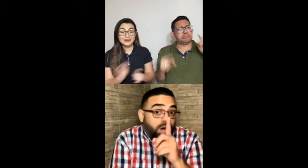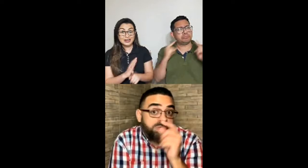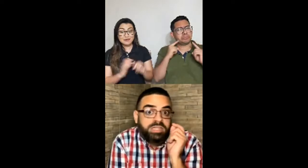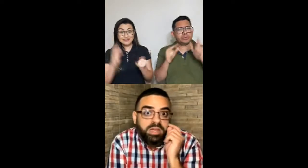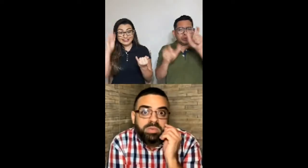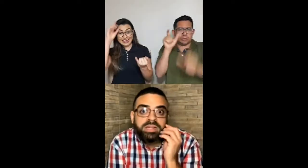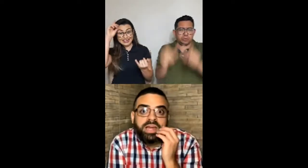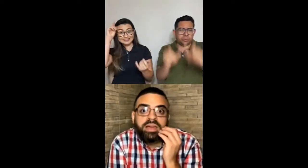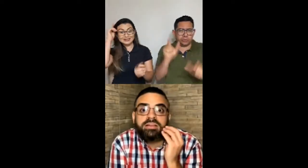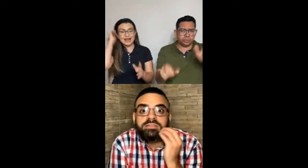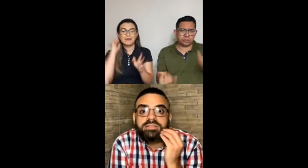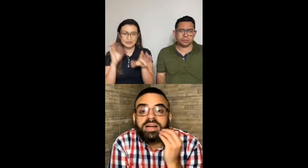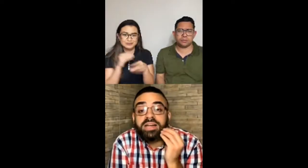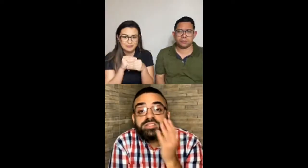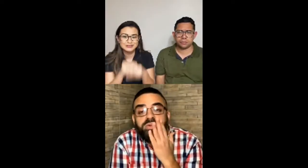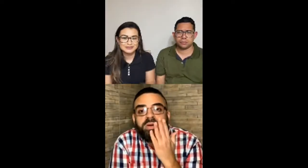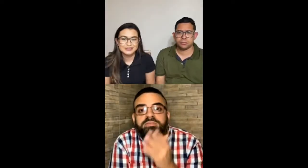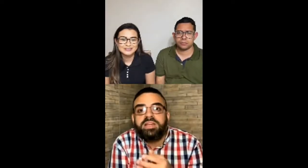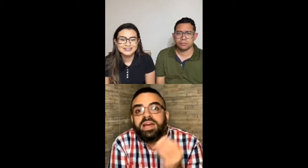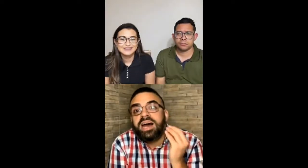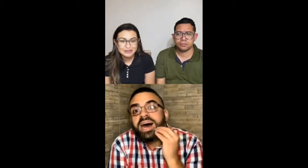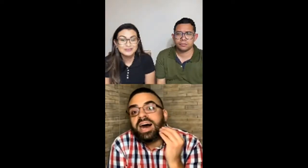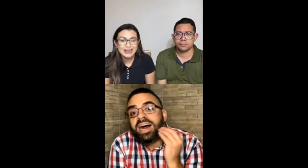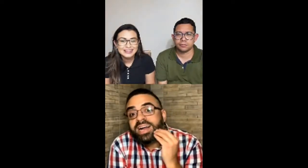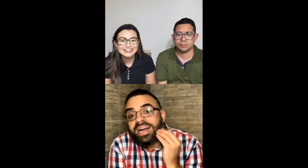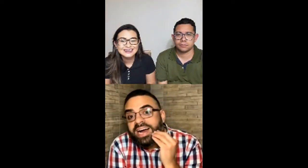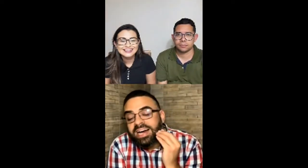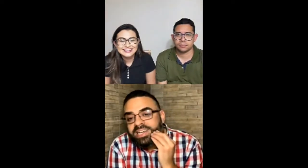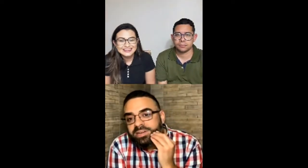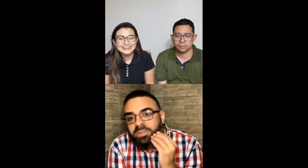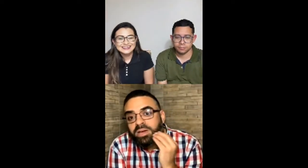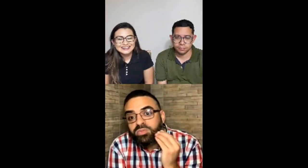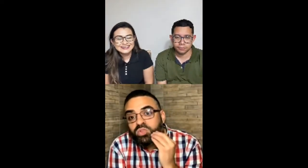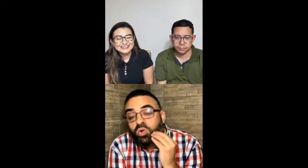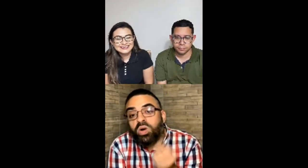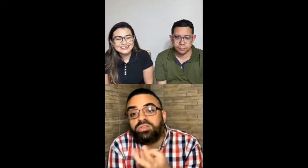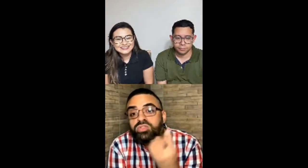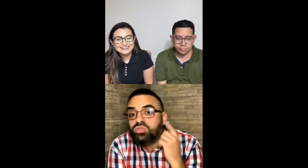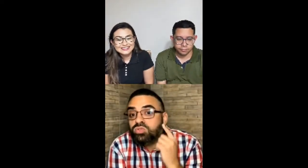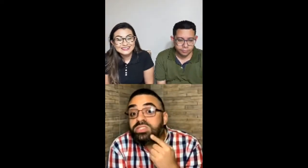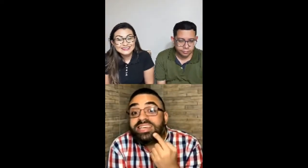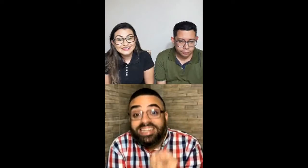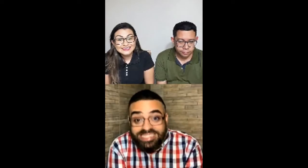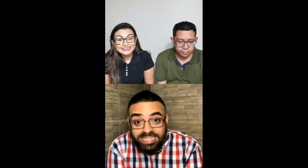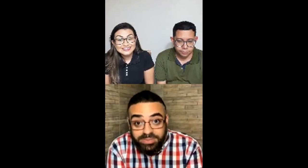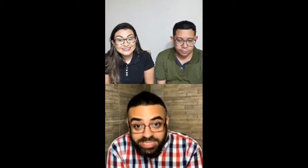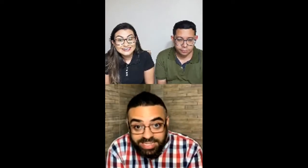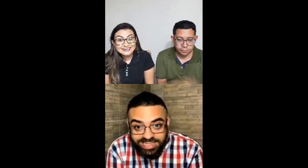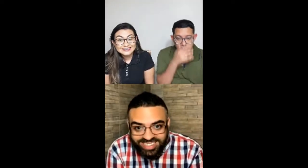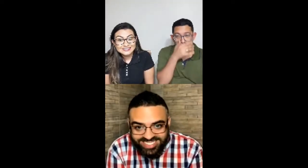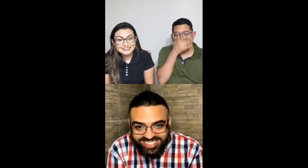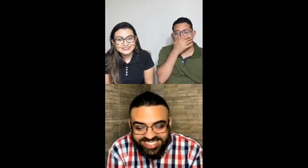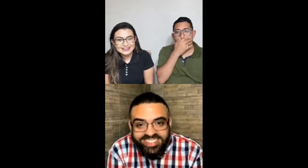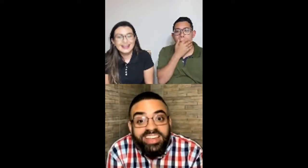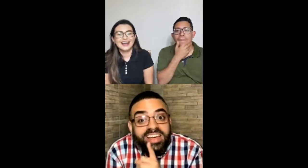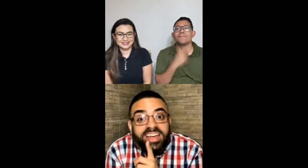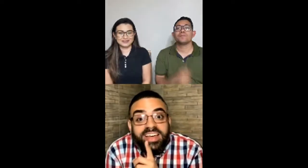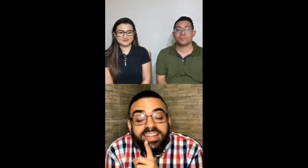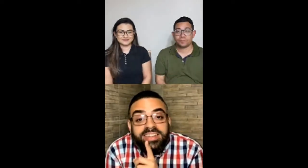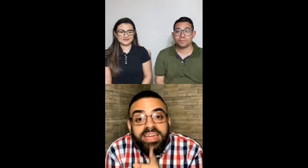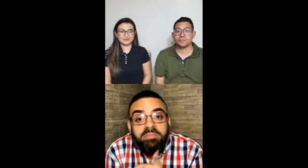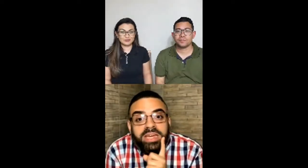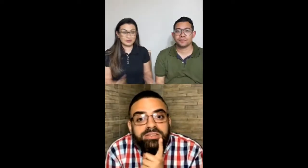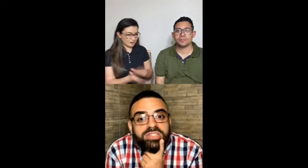Eu queria aproveitar... pode fazer. Pode falar. Ó, pra você ter uma ideia... Ai, desculpa. A